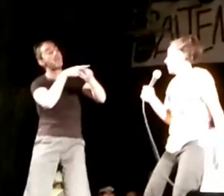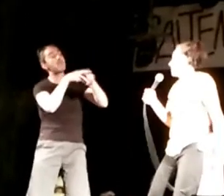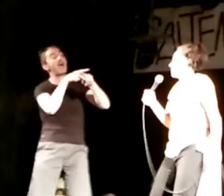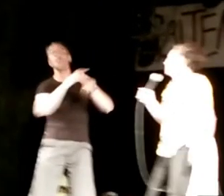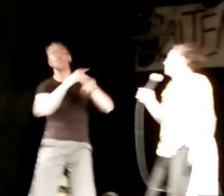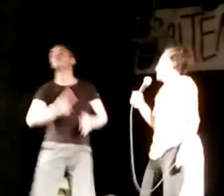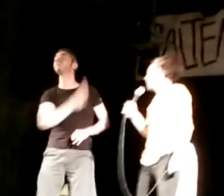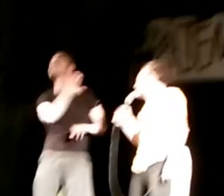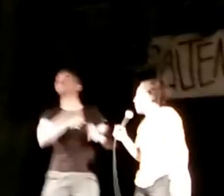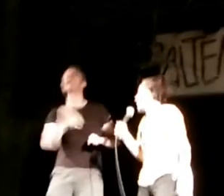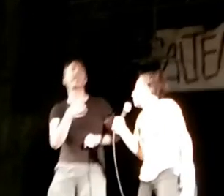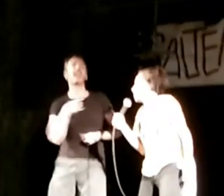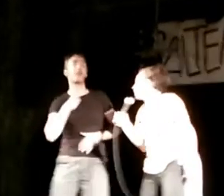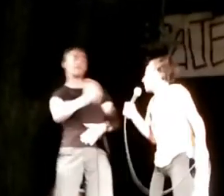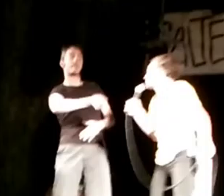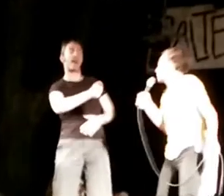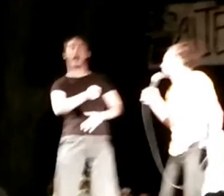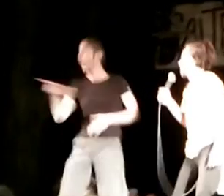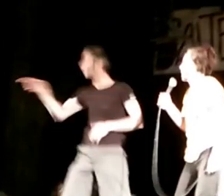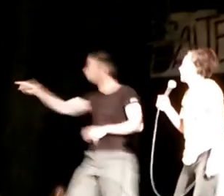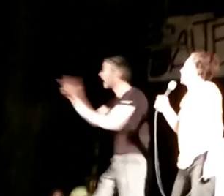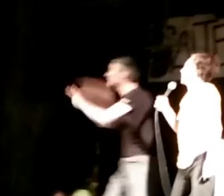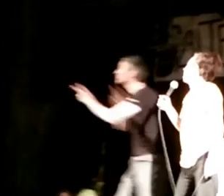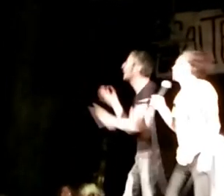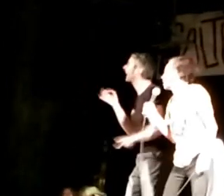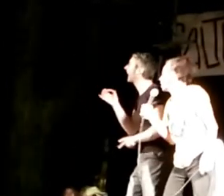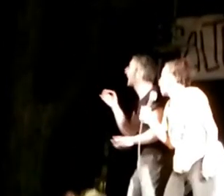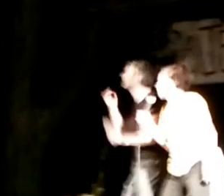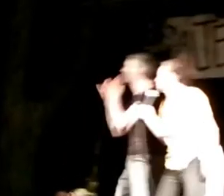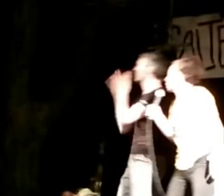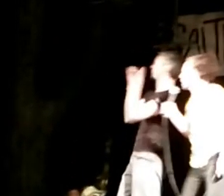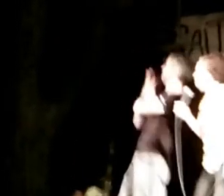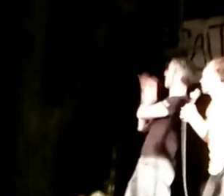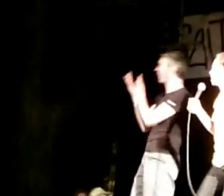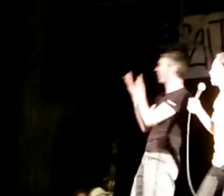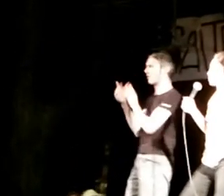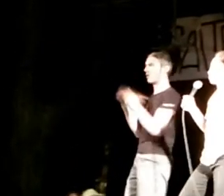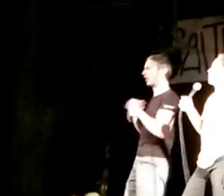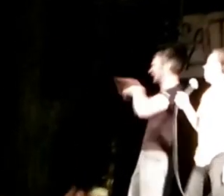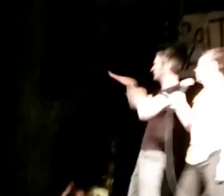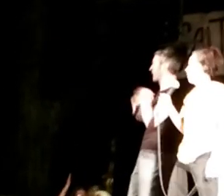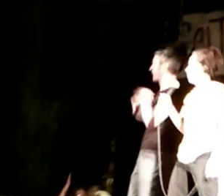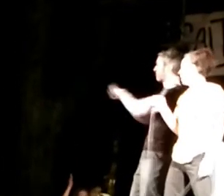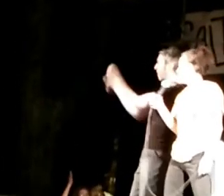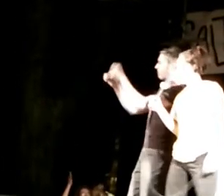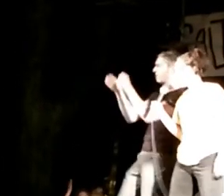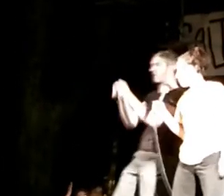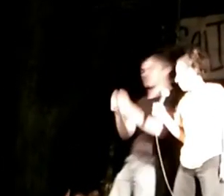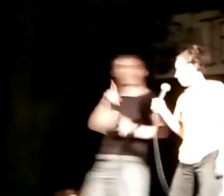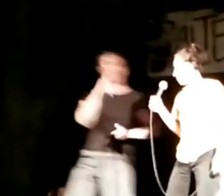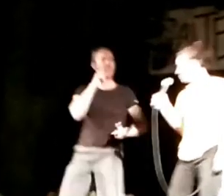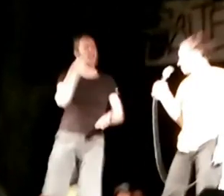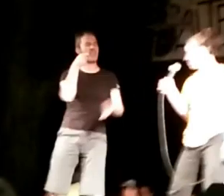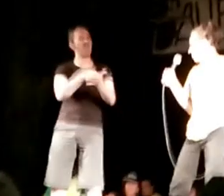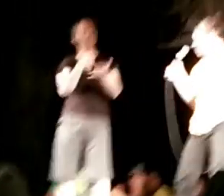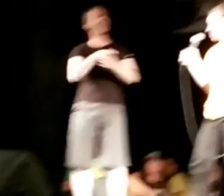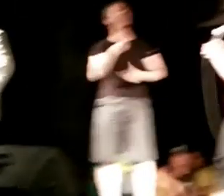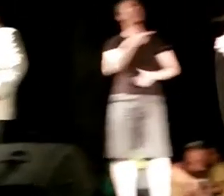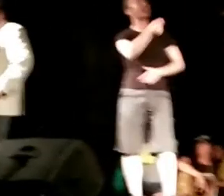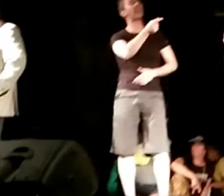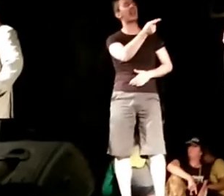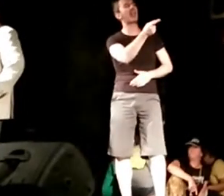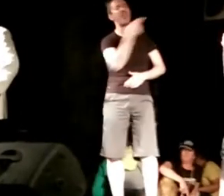lloguer i tot, mira. La única vostra resposta ha estat desallotjar-nos, destrossar els nostres espais. I la pastoriqui que